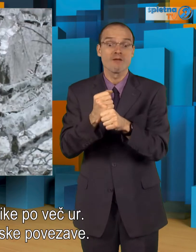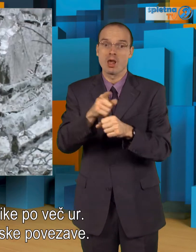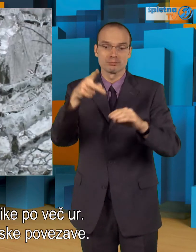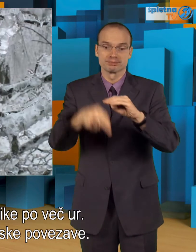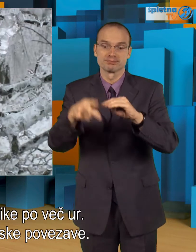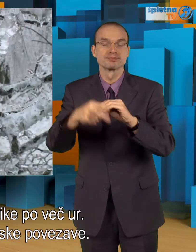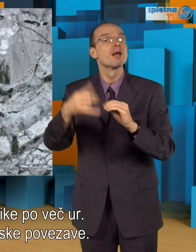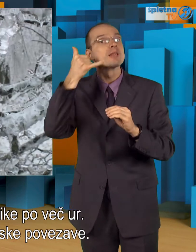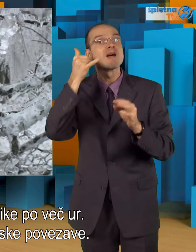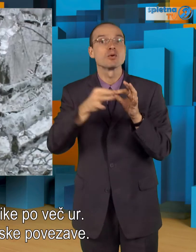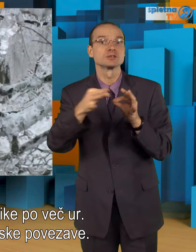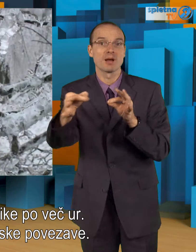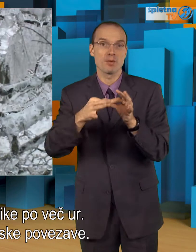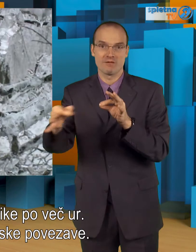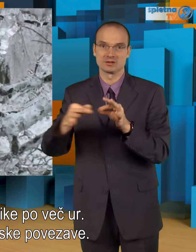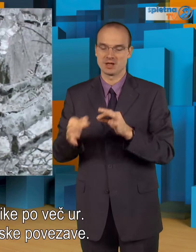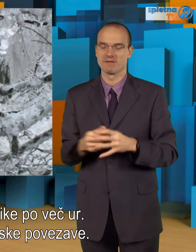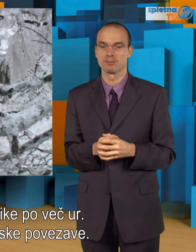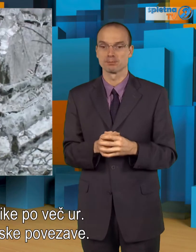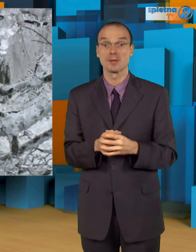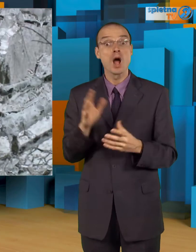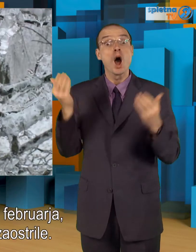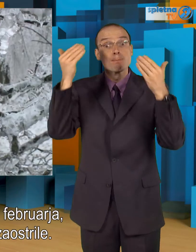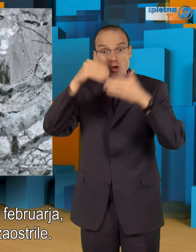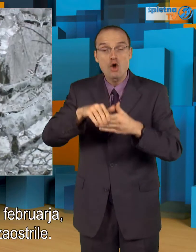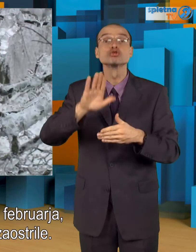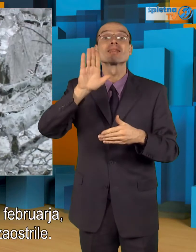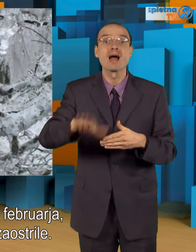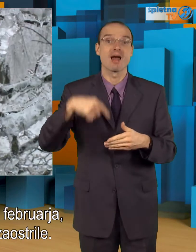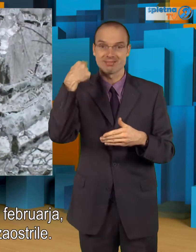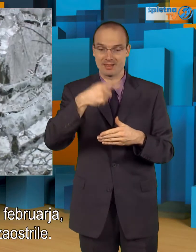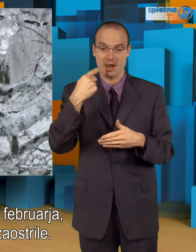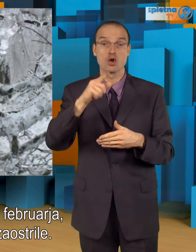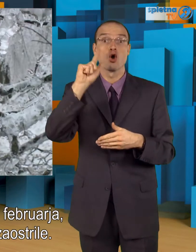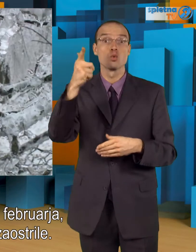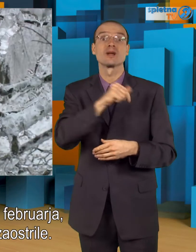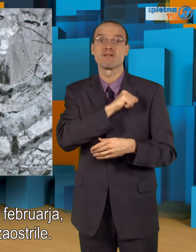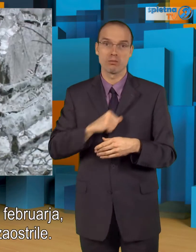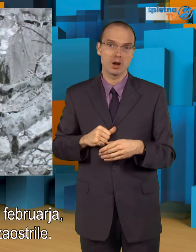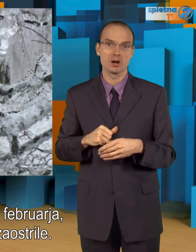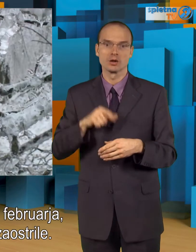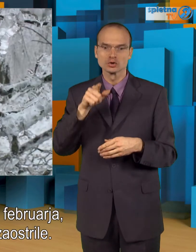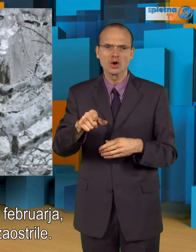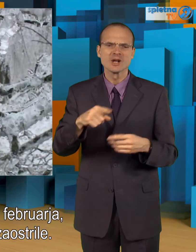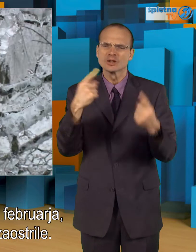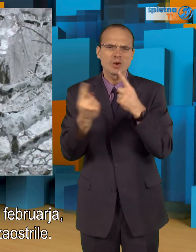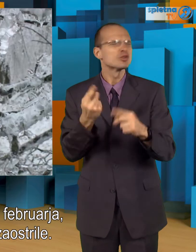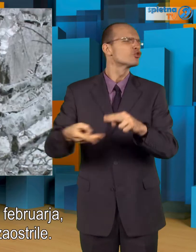Delovale niso niti telefonske povezave. V noči na nedeljo, 2. februarja, so se razmere še zaostrile.